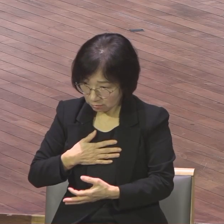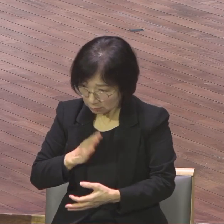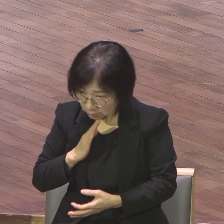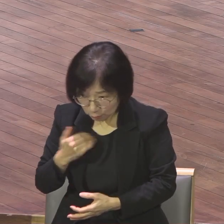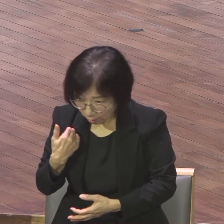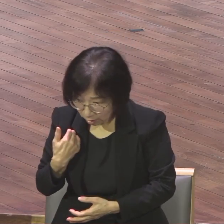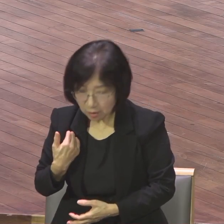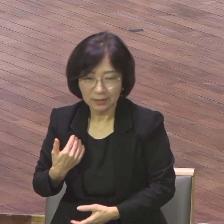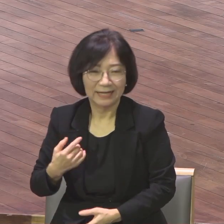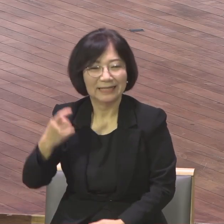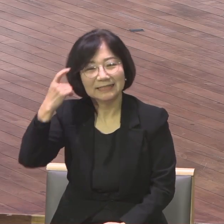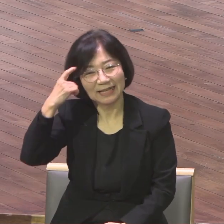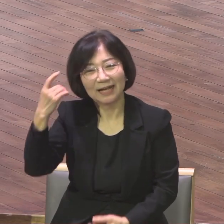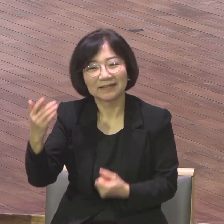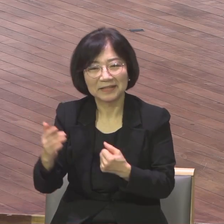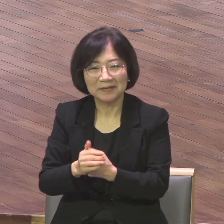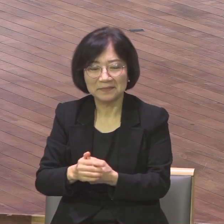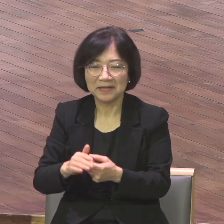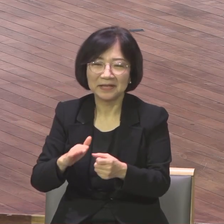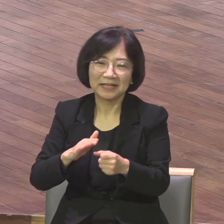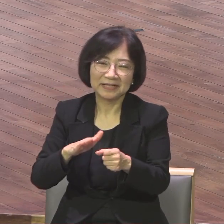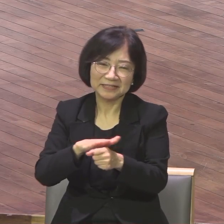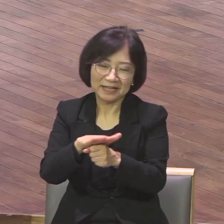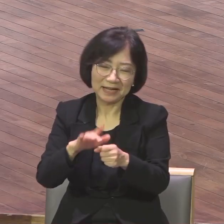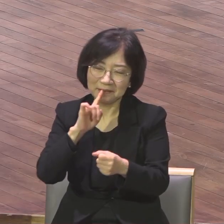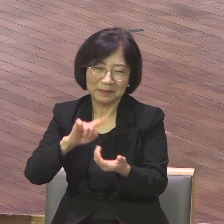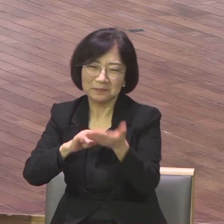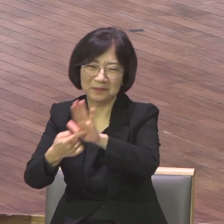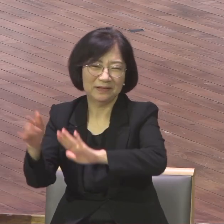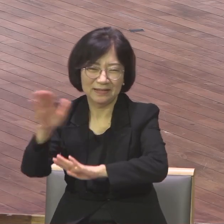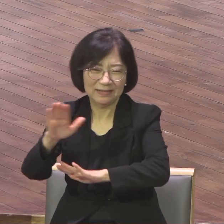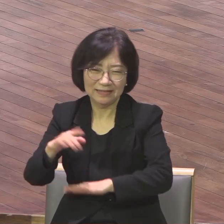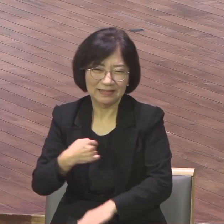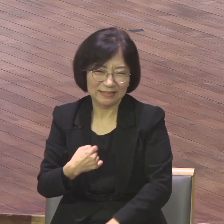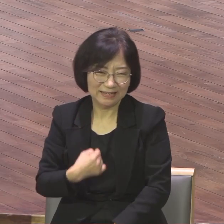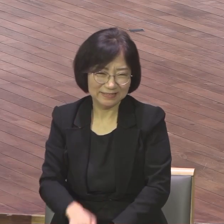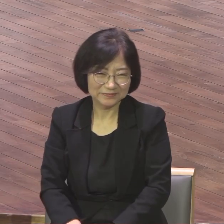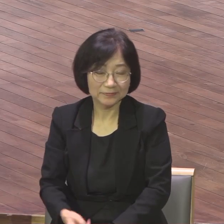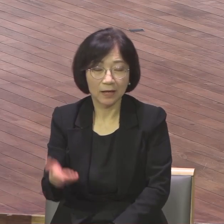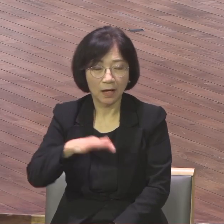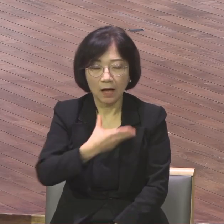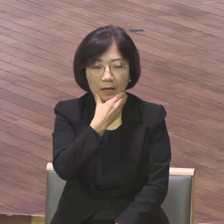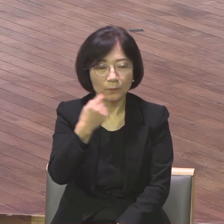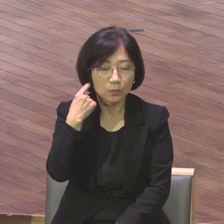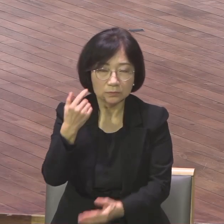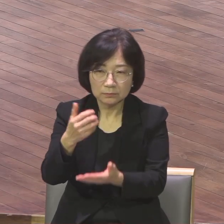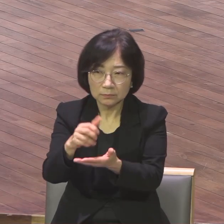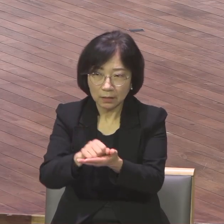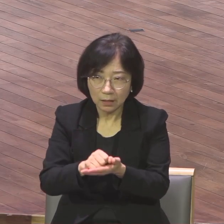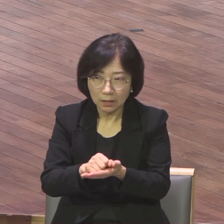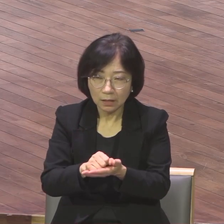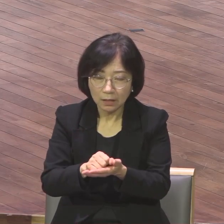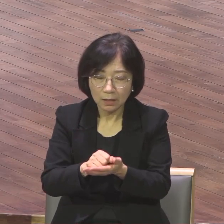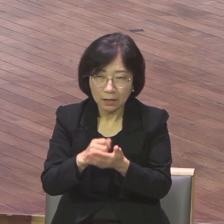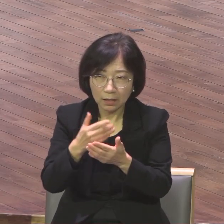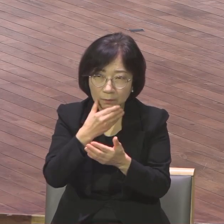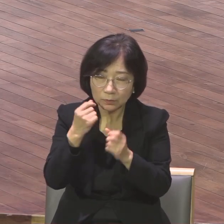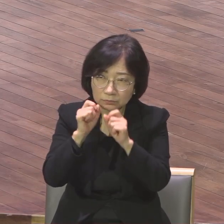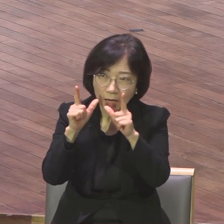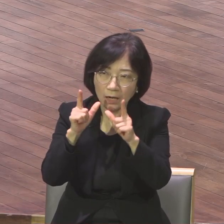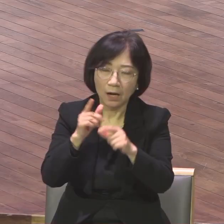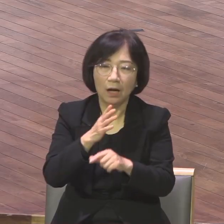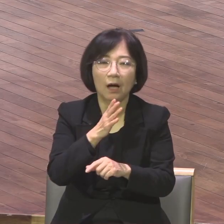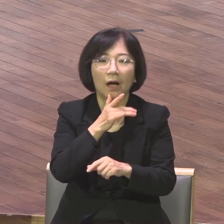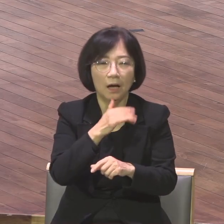했죠. 그래서 초창기는 상당히 어려웠는데, 내가 복음 받고 나니까 야, 이게